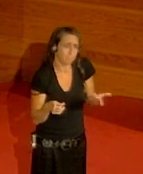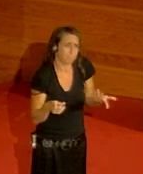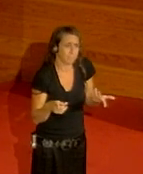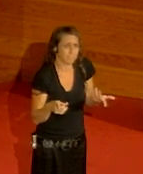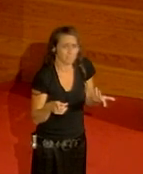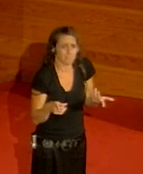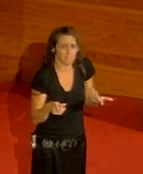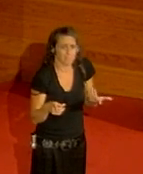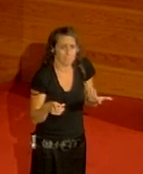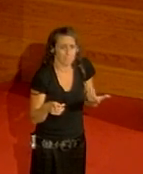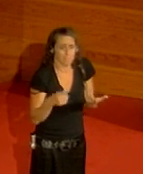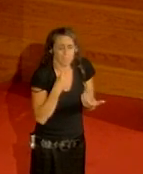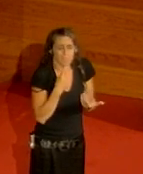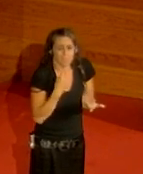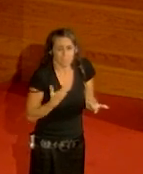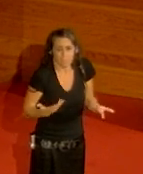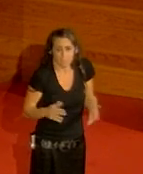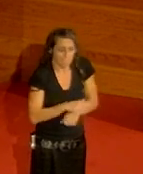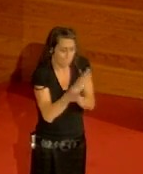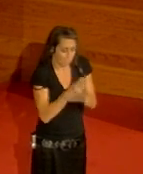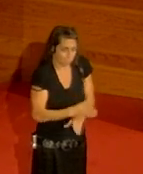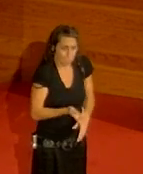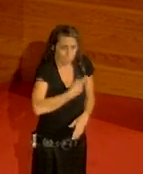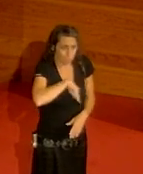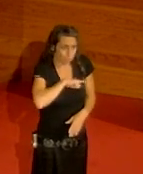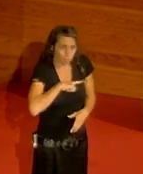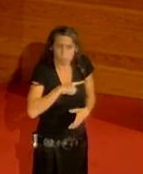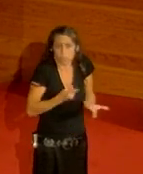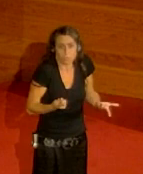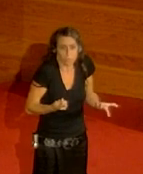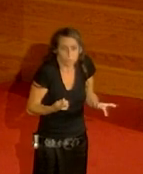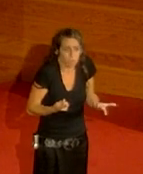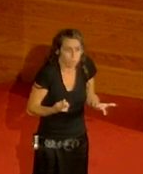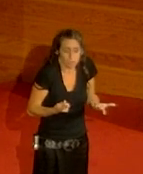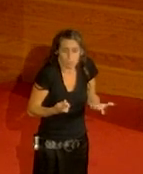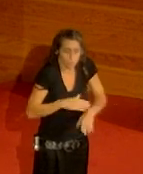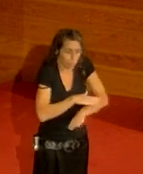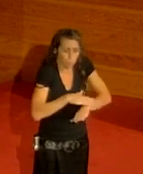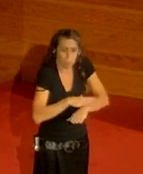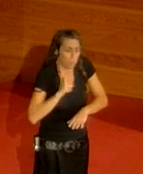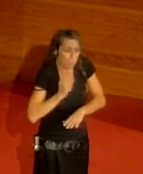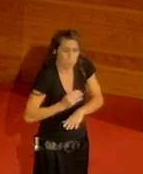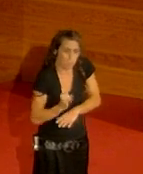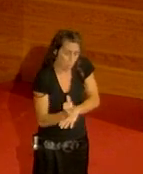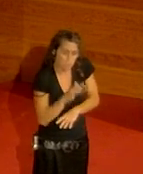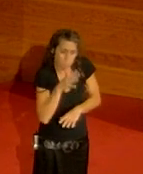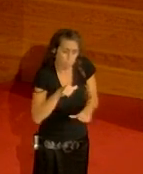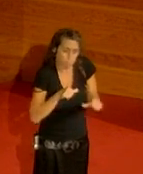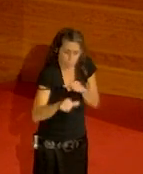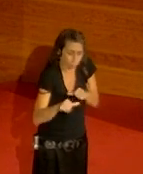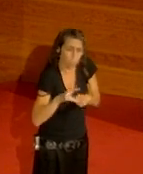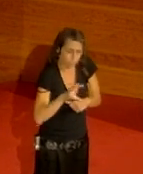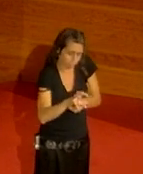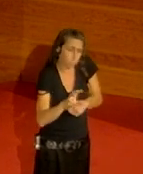en lo que se basa su existencia en que al final estamos aquí hay una autoridad nacional Palestina porque vamos a acabar teniendo un estado palestino pero cuando